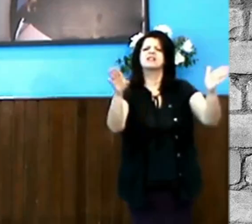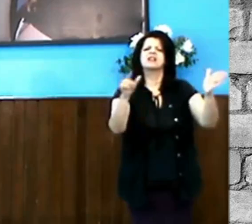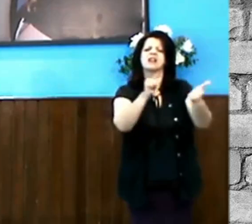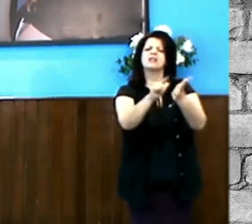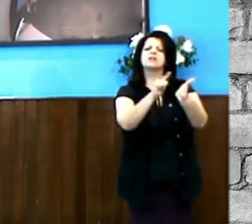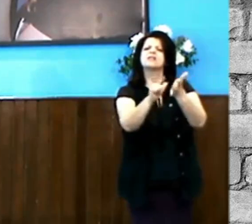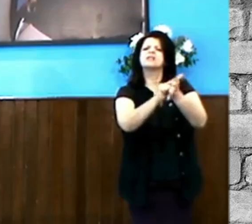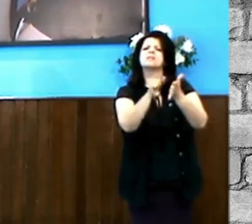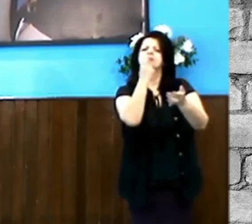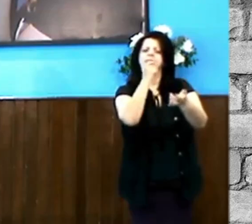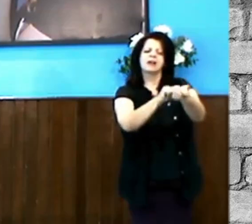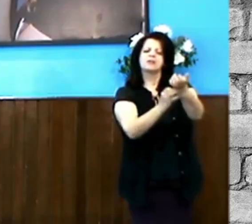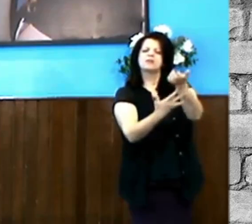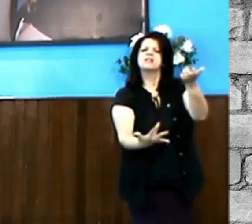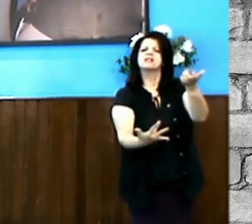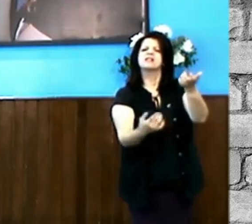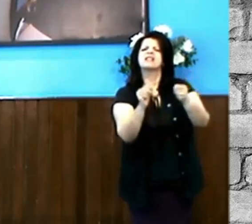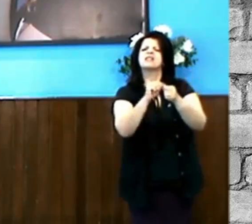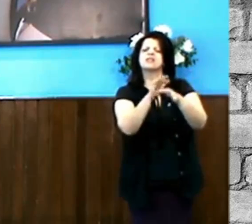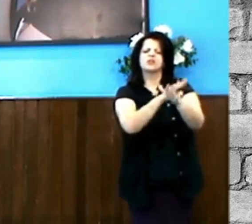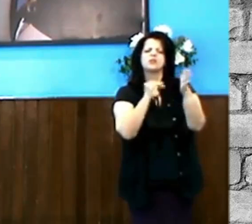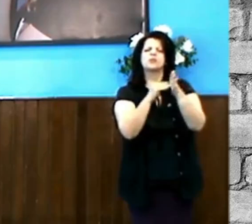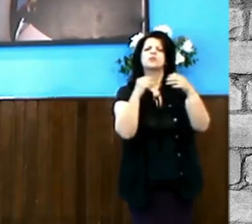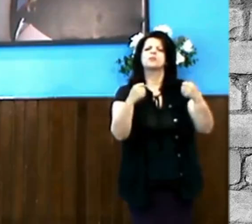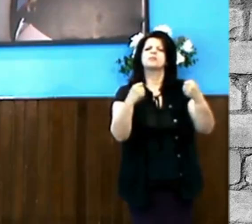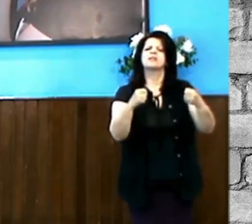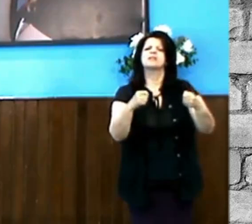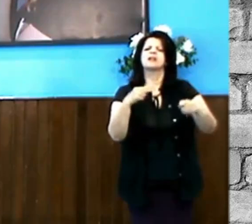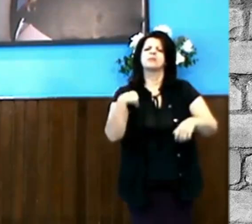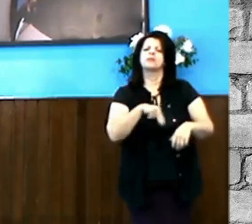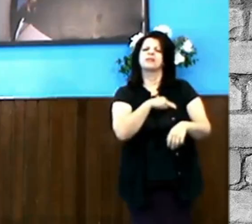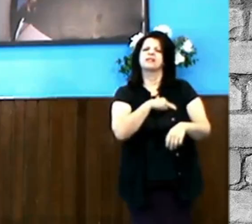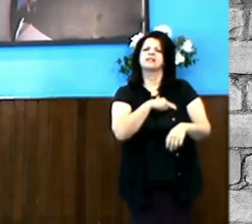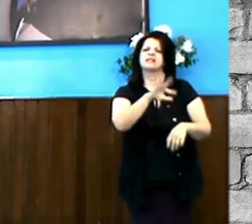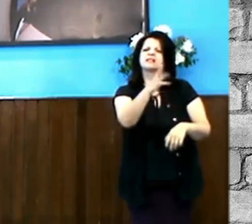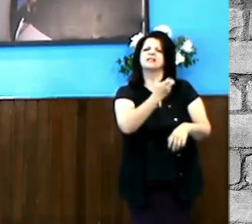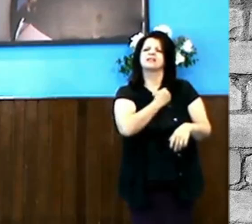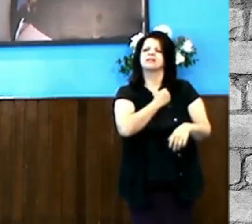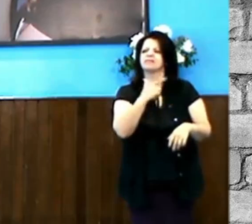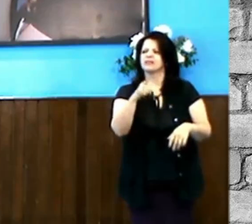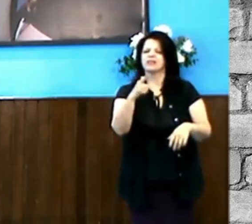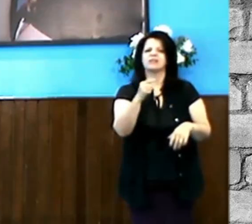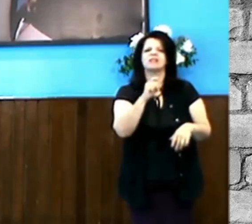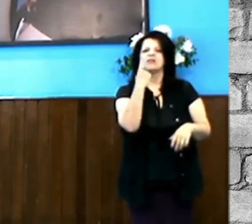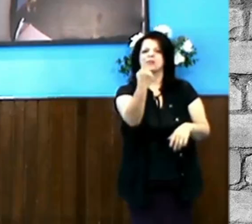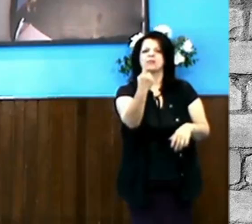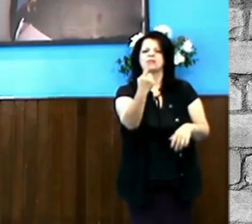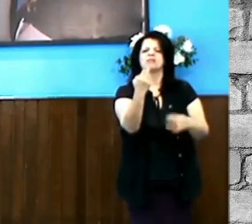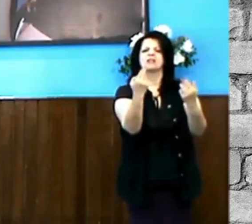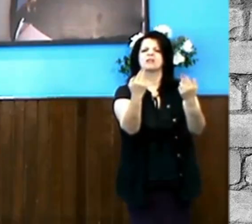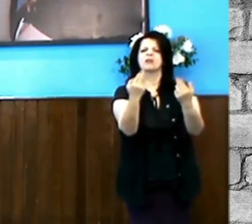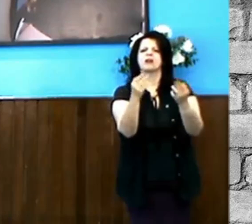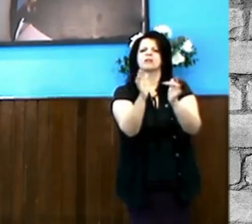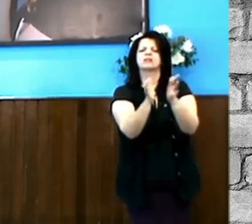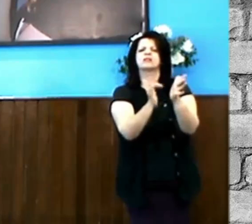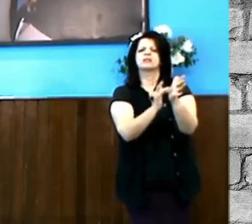fez tudo por nós? Não há nenhuma outra. Não há nenhum outro Salvador como Jesus. Em segundo lugar, a